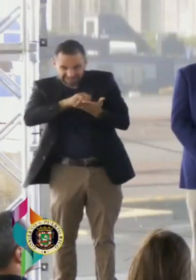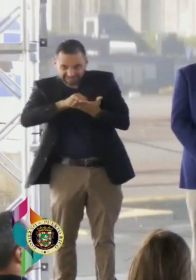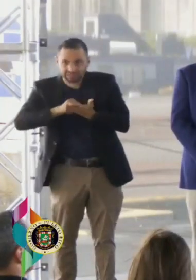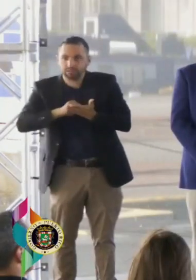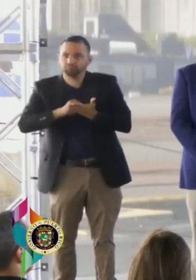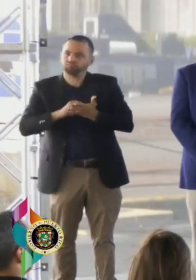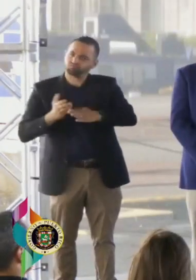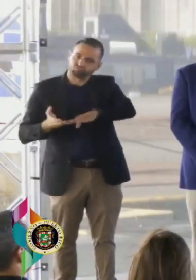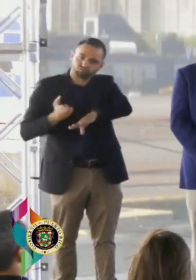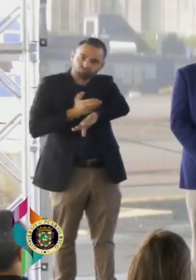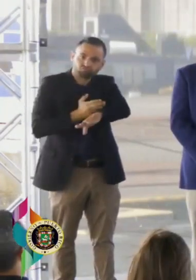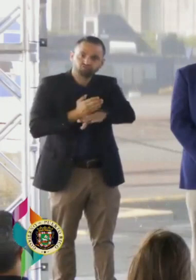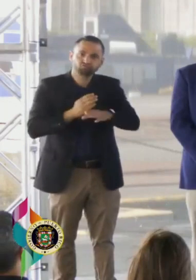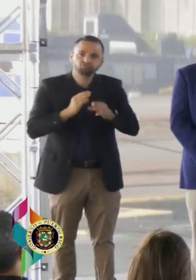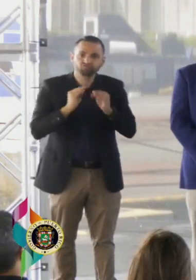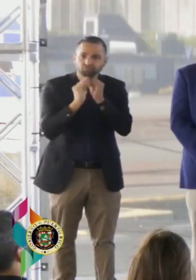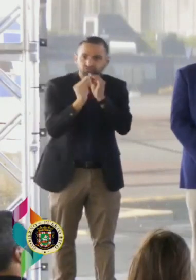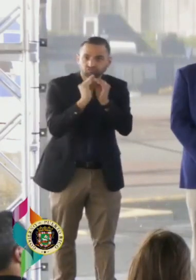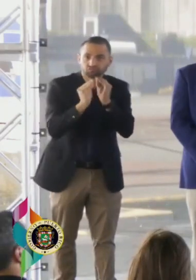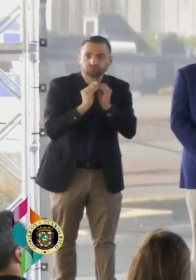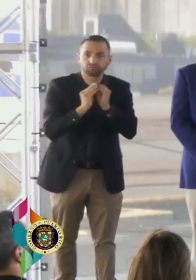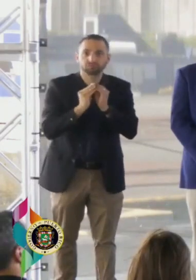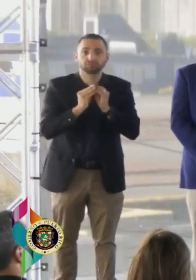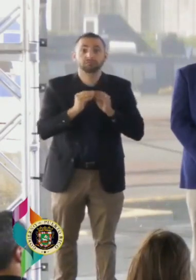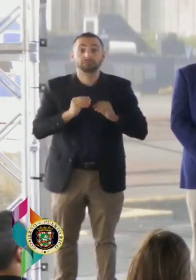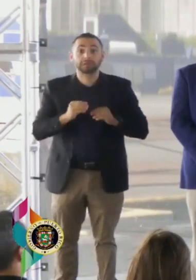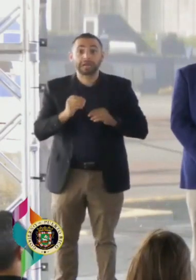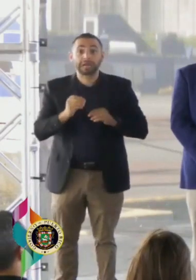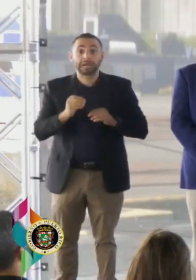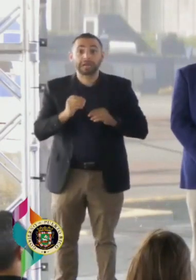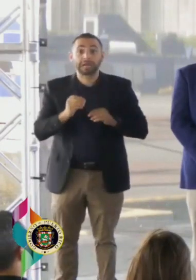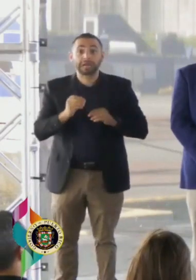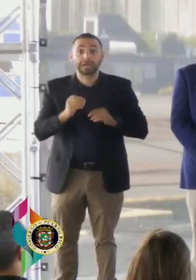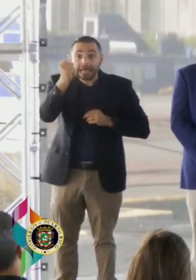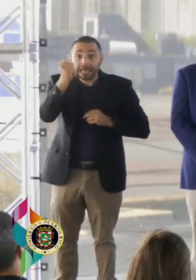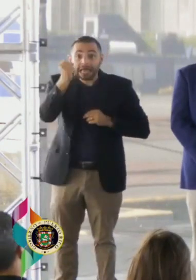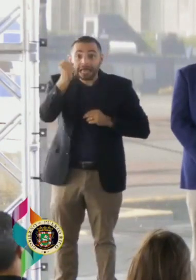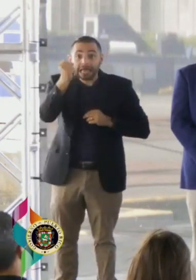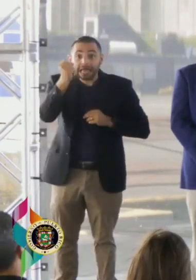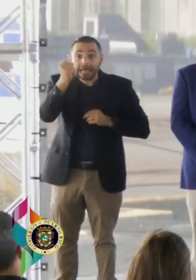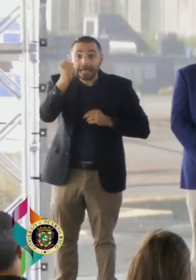futuros incluyendo la aumento del nivel del del